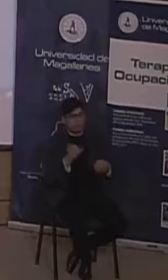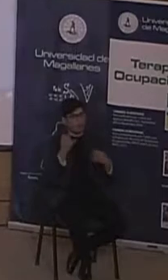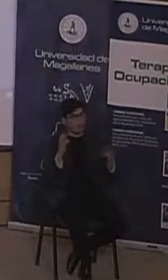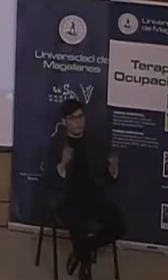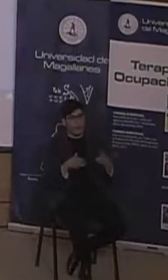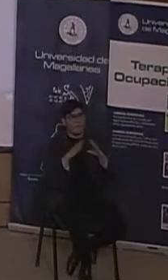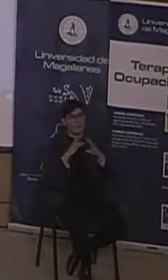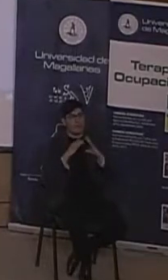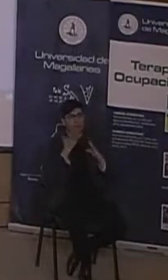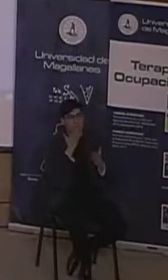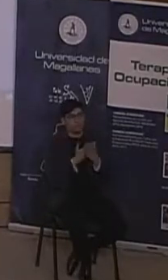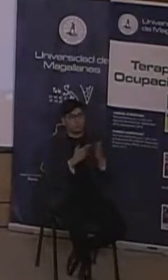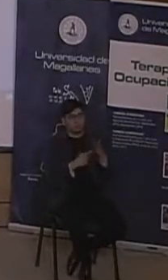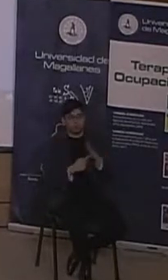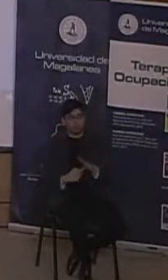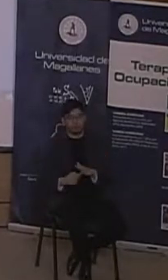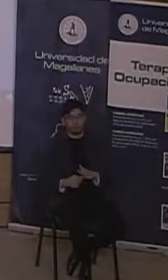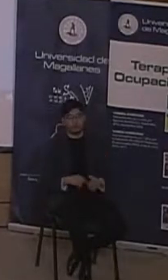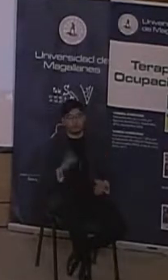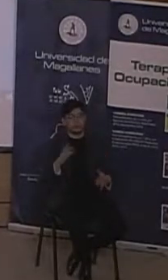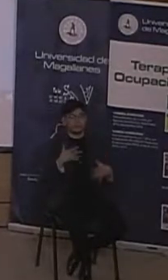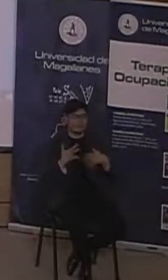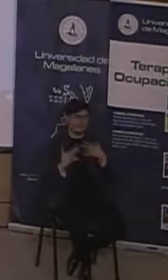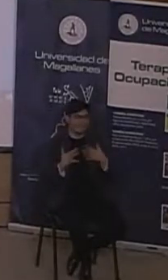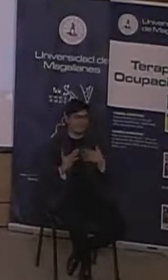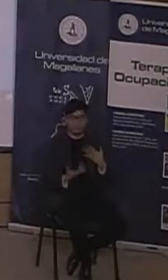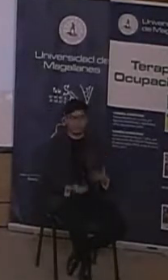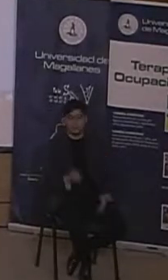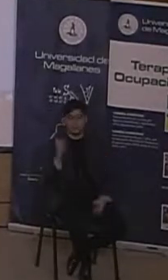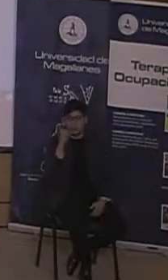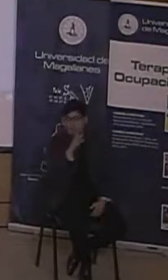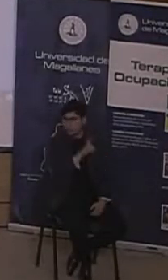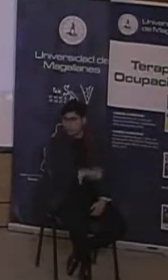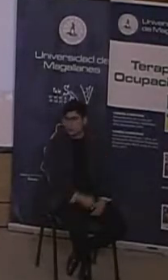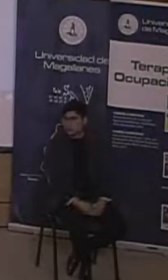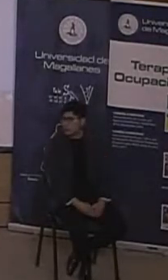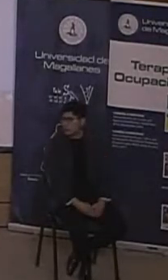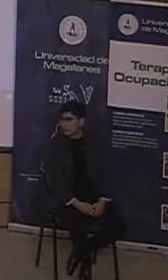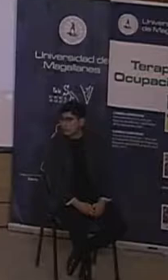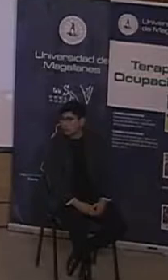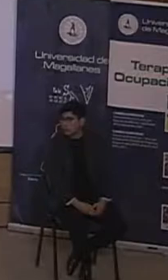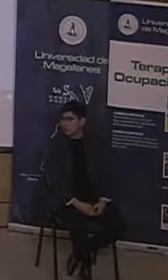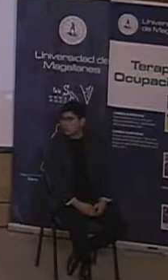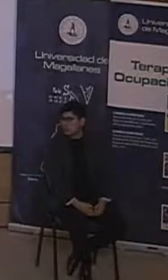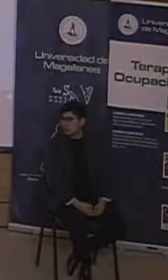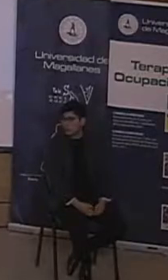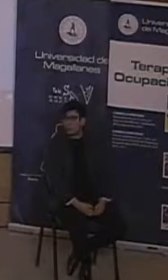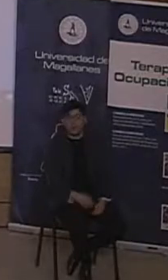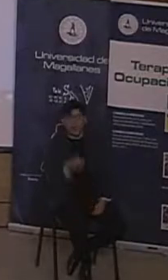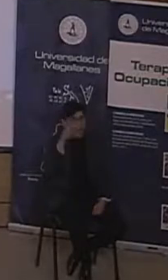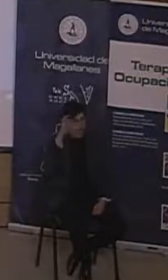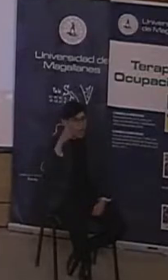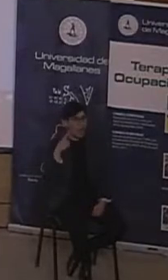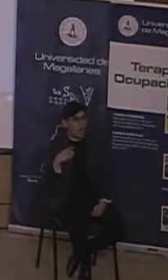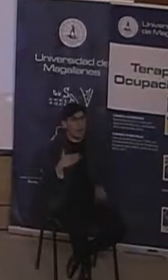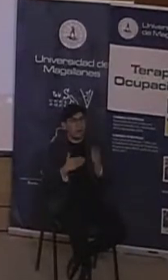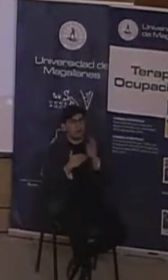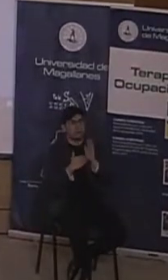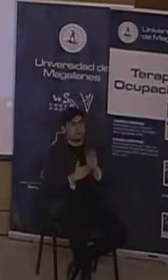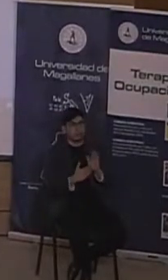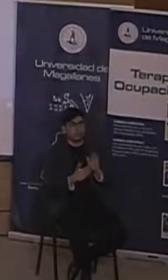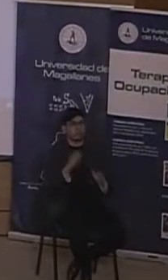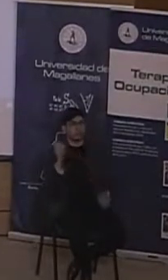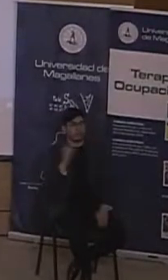discrimina ahí sí que sufrimos eso nos dijo paulina creo que tiene toda la razón creo que expresó un poco en la lucha que ella